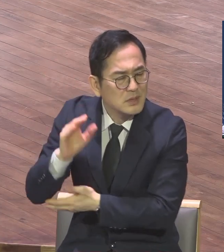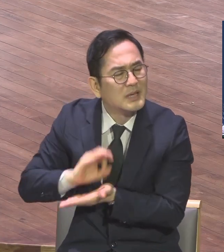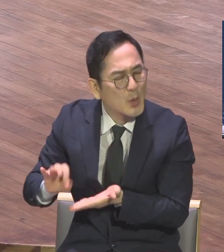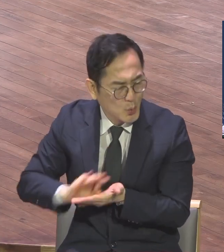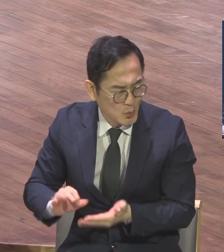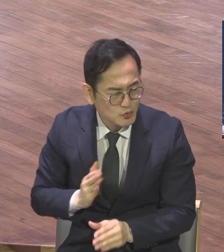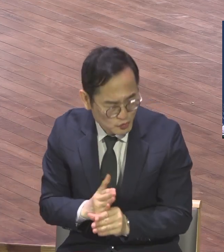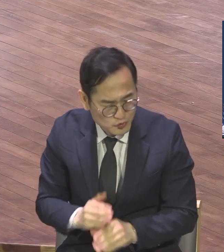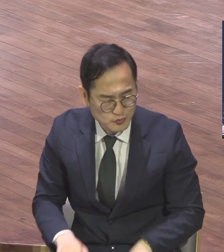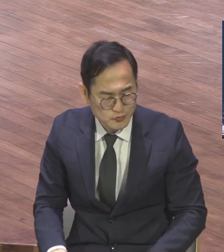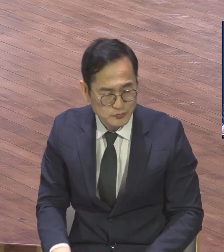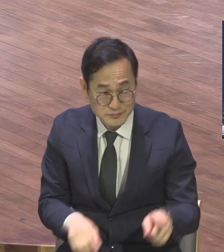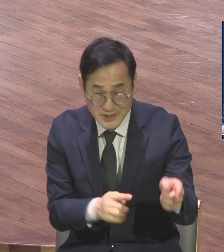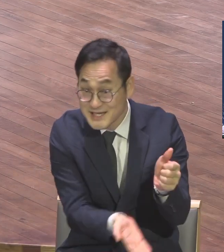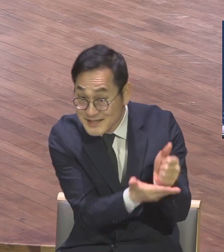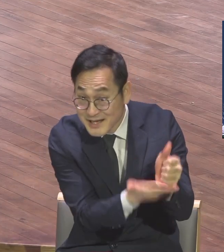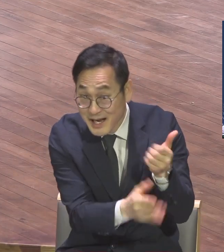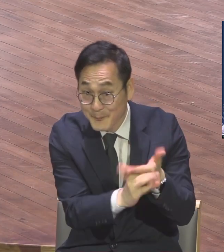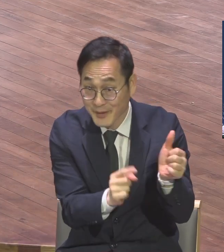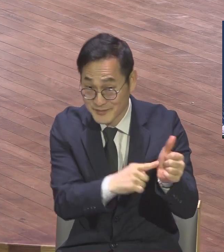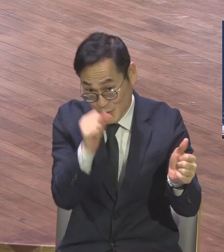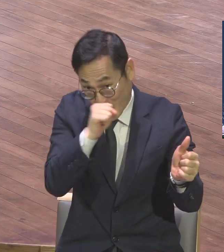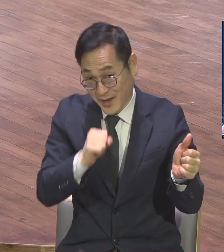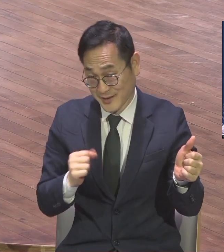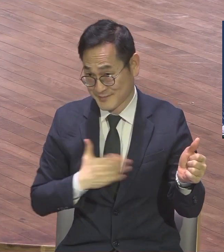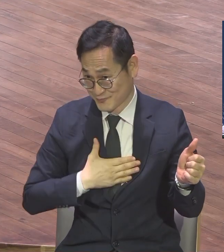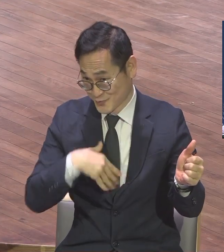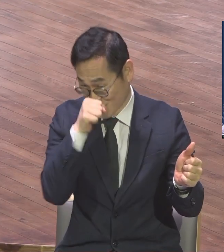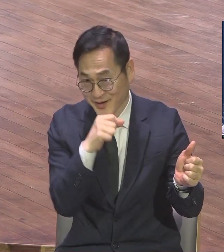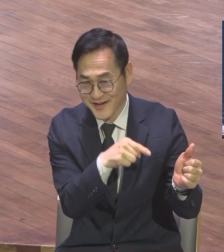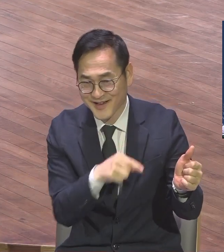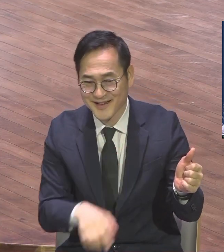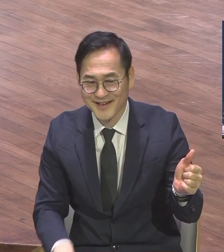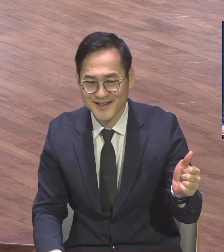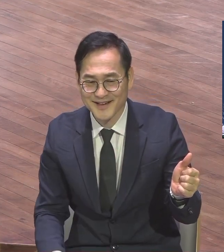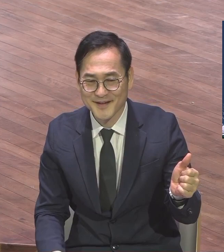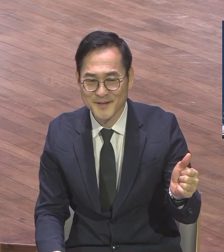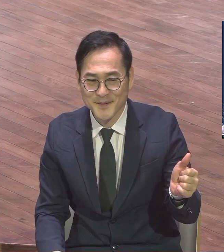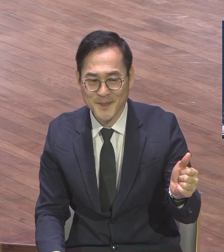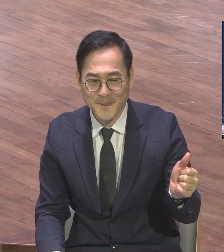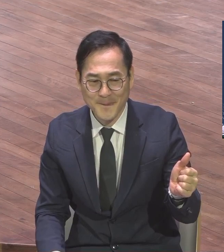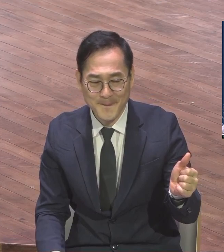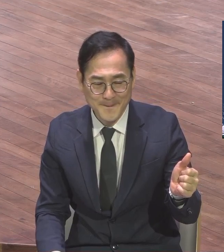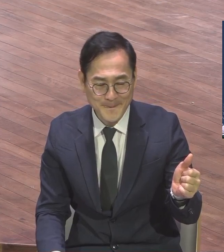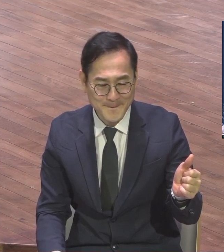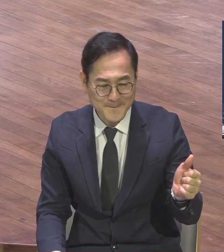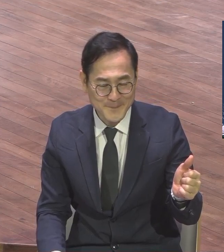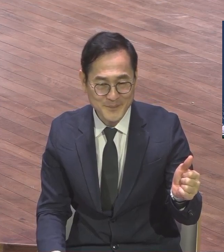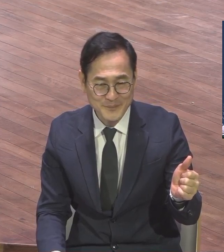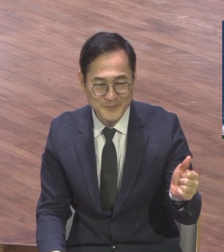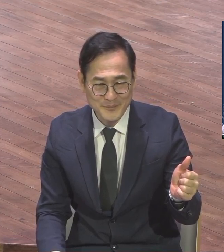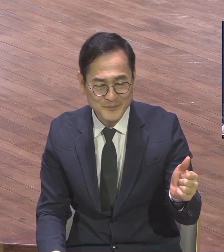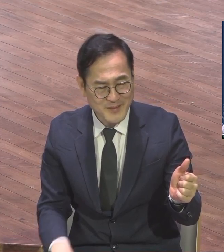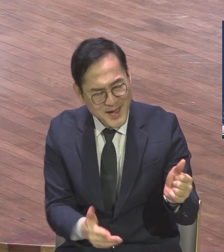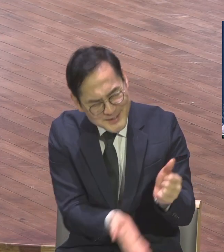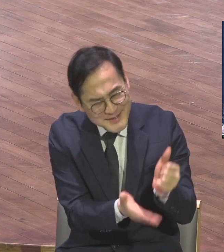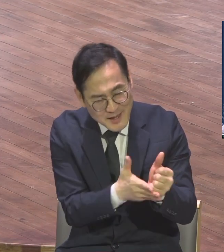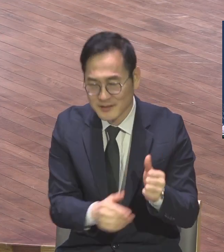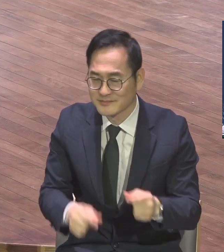여러분, 목사님들도 칭찬받으면 굉장히 좋아합니다. 정 목사님도 애유가 아니에요.